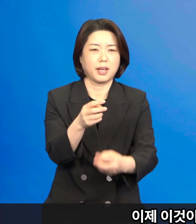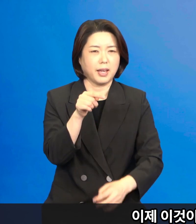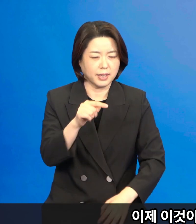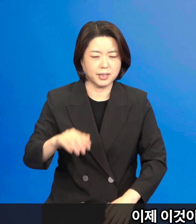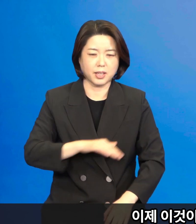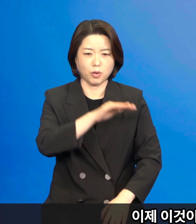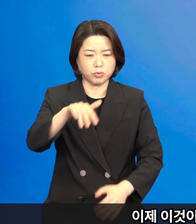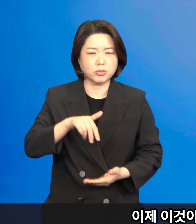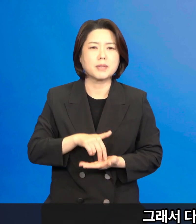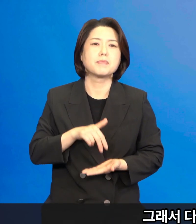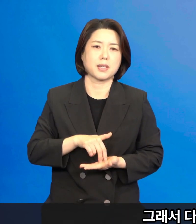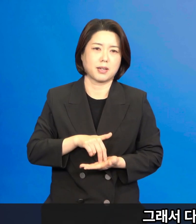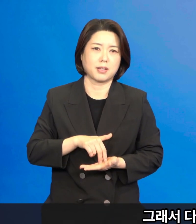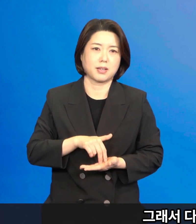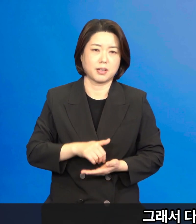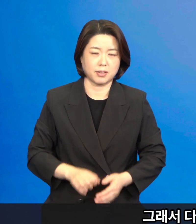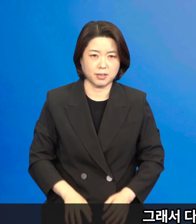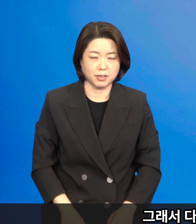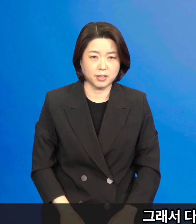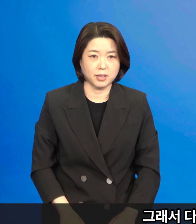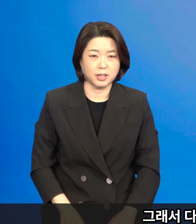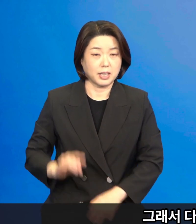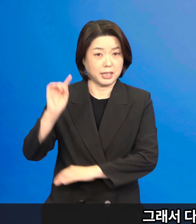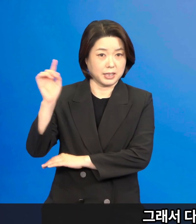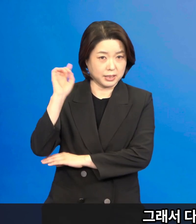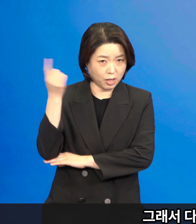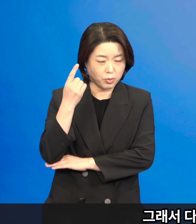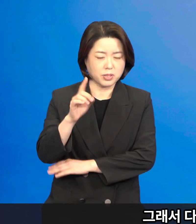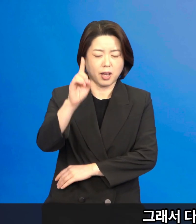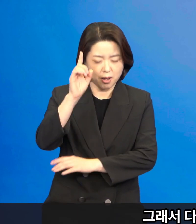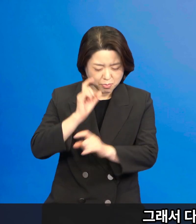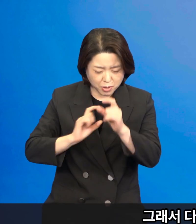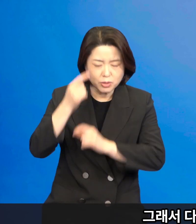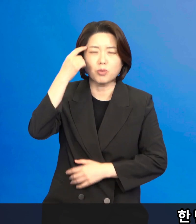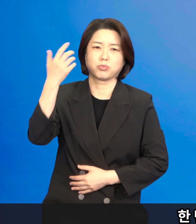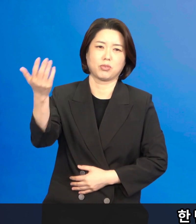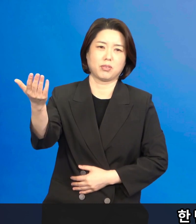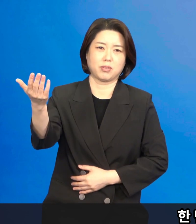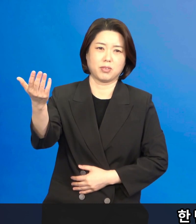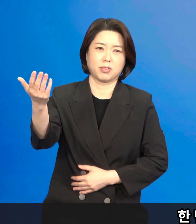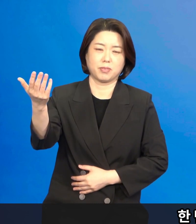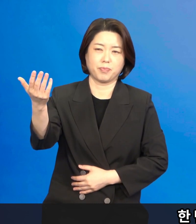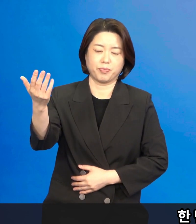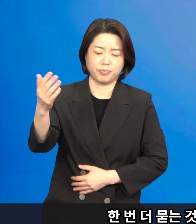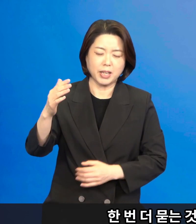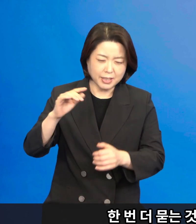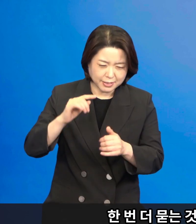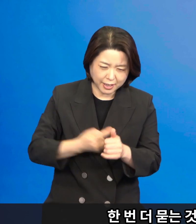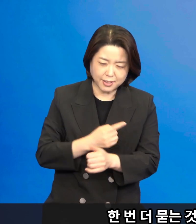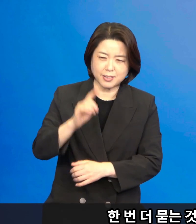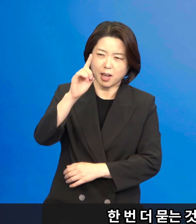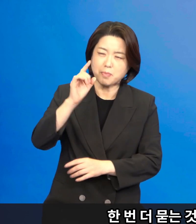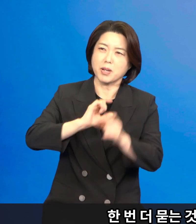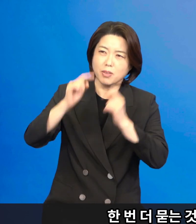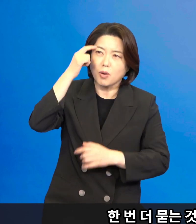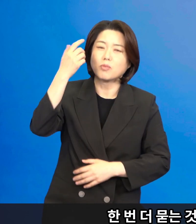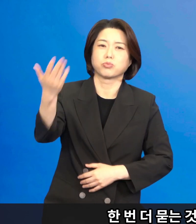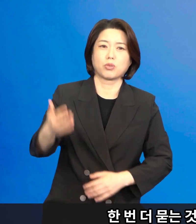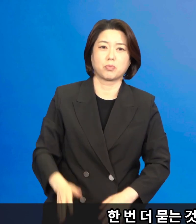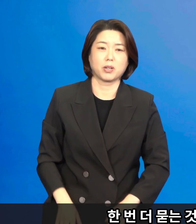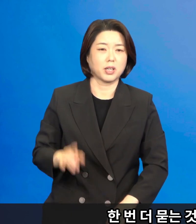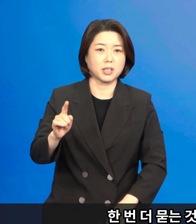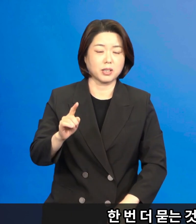우리의 반응인 것이죠. 그래서 다윗이 한 번 더 물어요. 한 번 더 묻습니다. 한 번 더 묻는